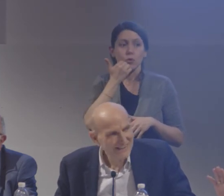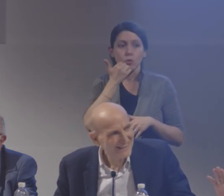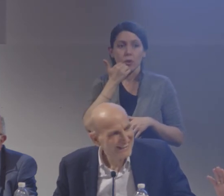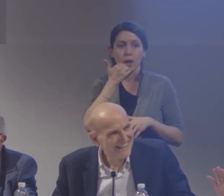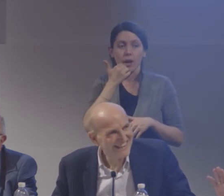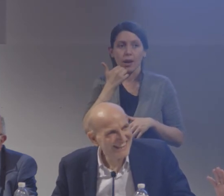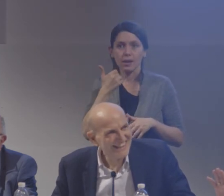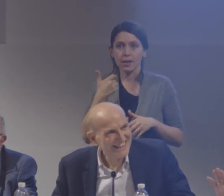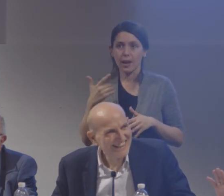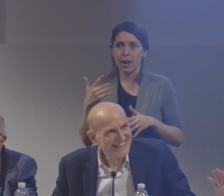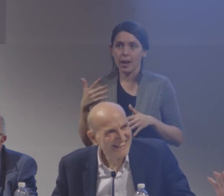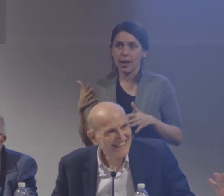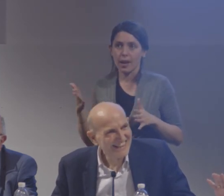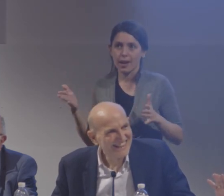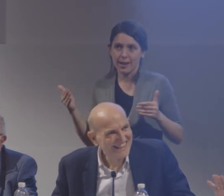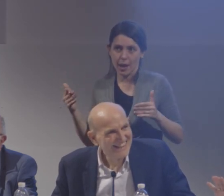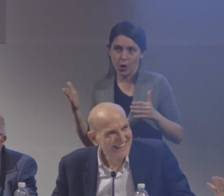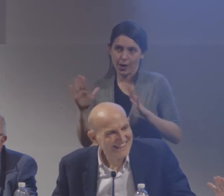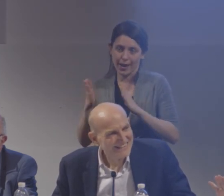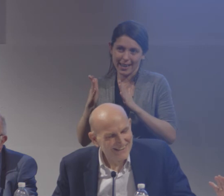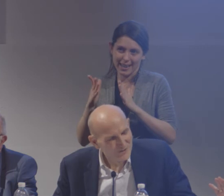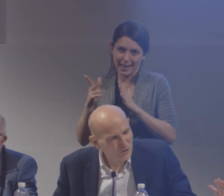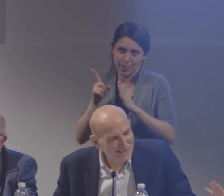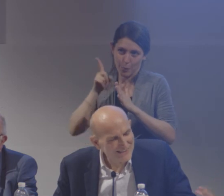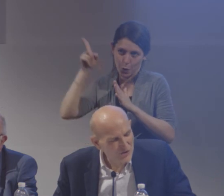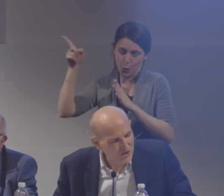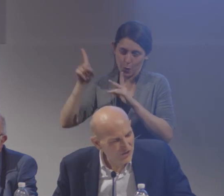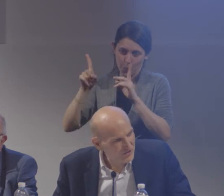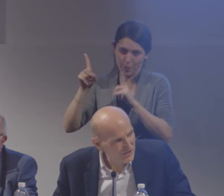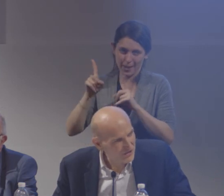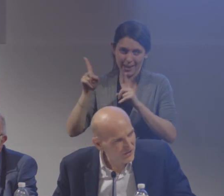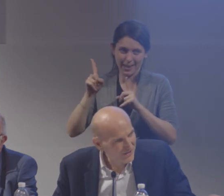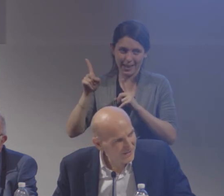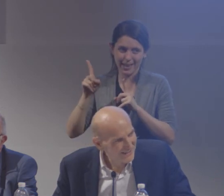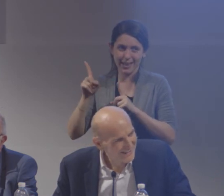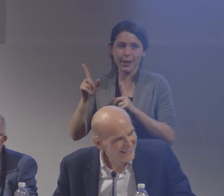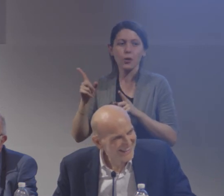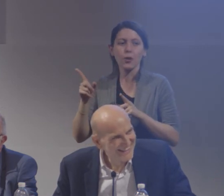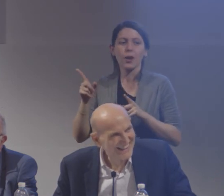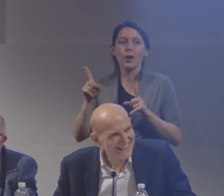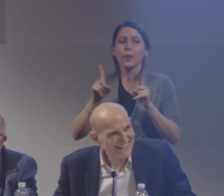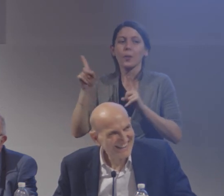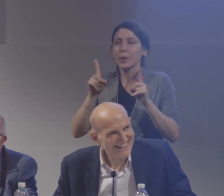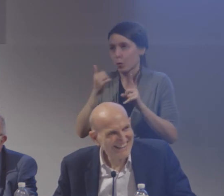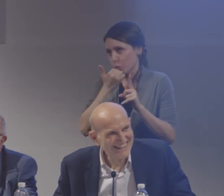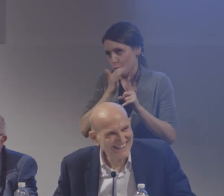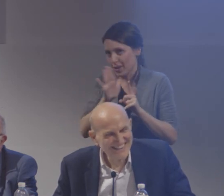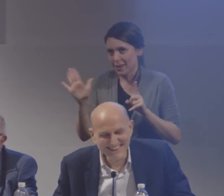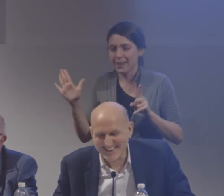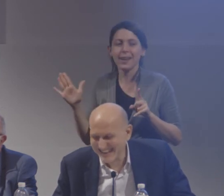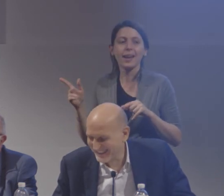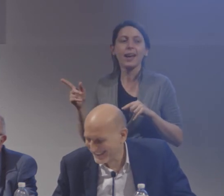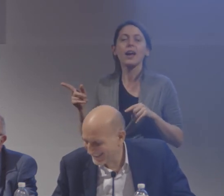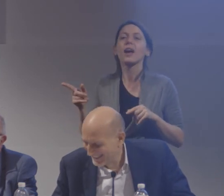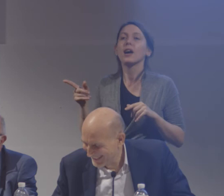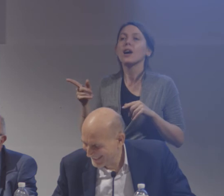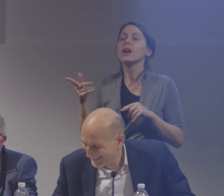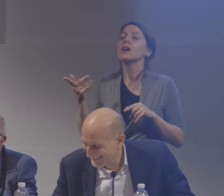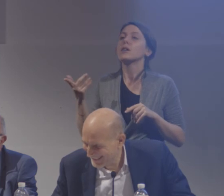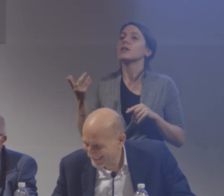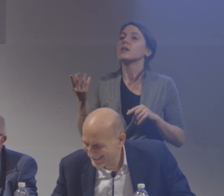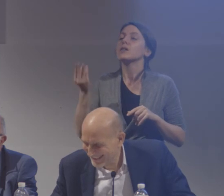al Salone del Libro di Torino, ma al Salone del Libro, lo dico basso, oltre il Ticino, si dice, A Milano, c'era